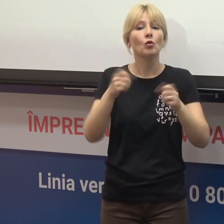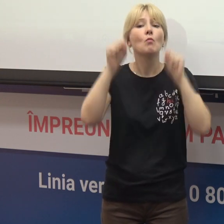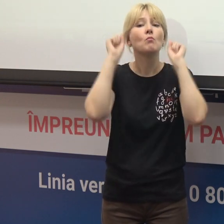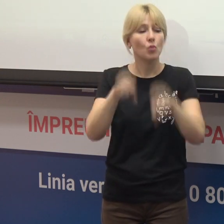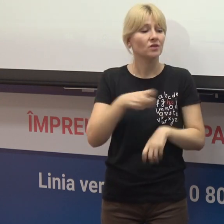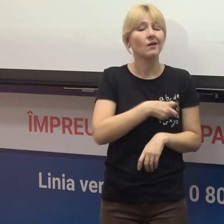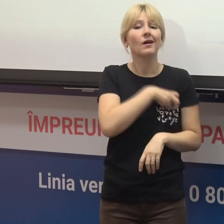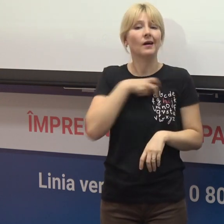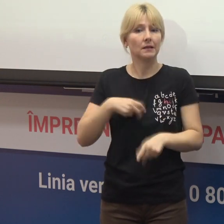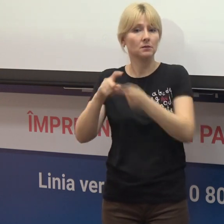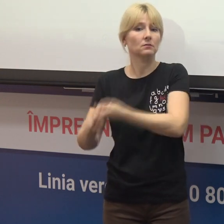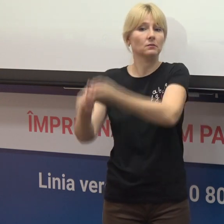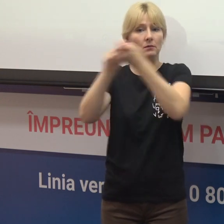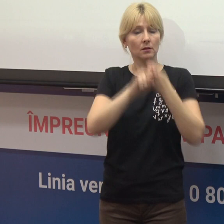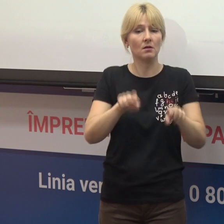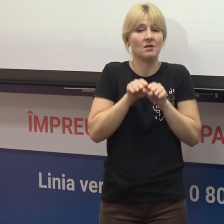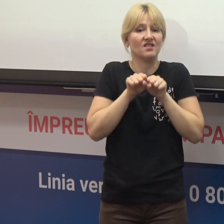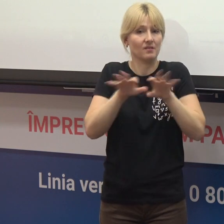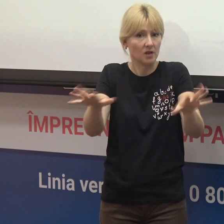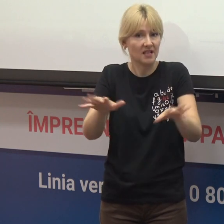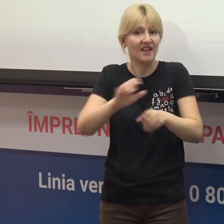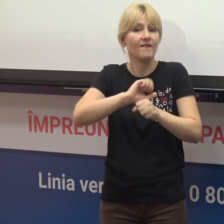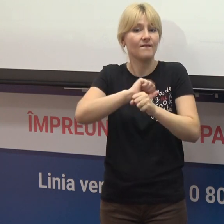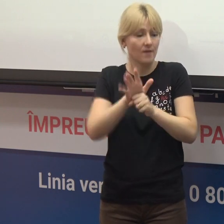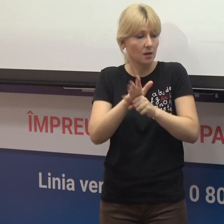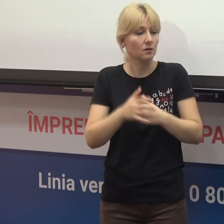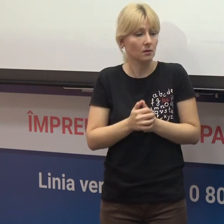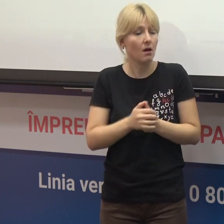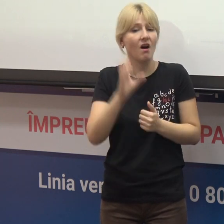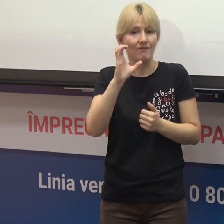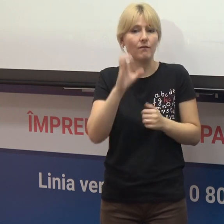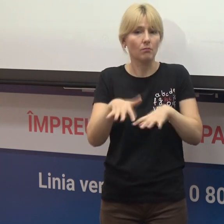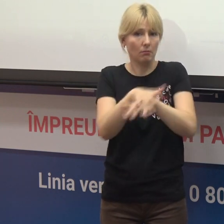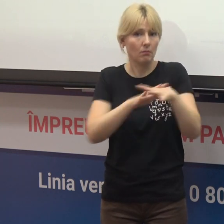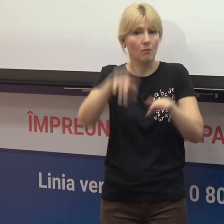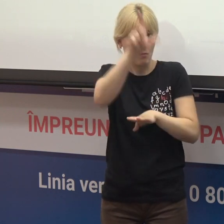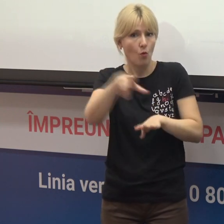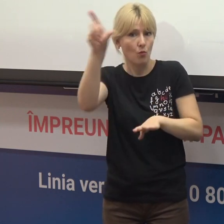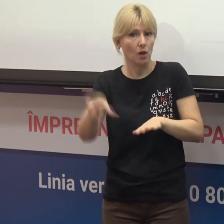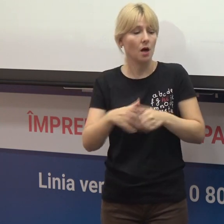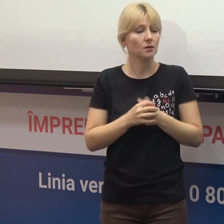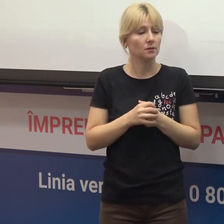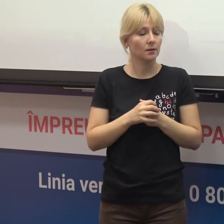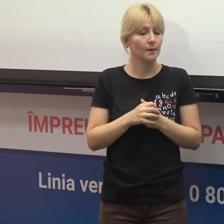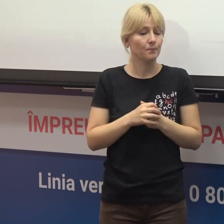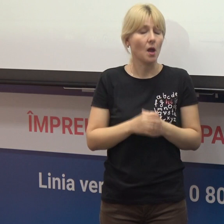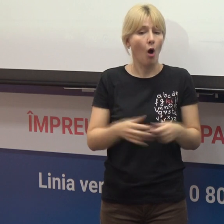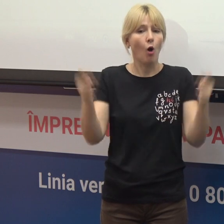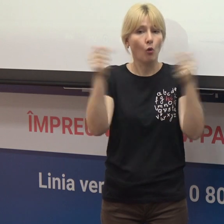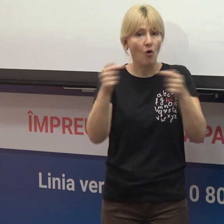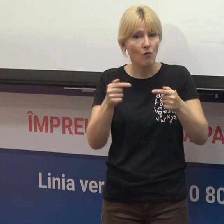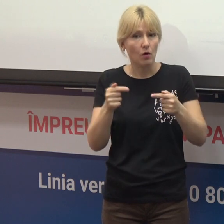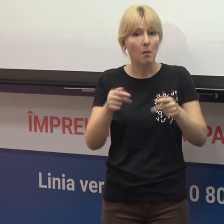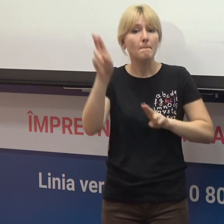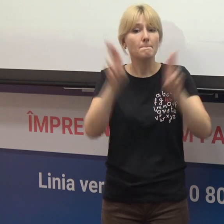risc vădit răspândirii infecției, deci în rândul populației. Deci conform unor